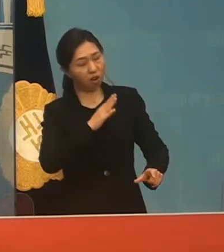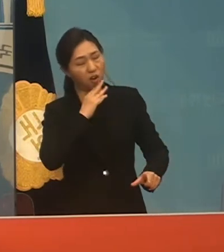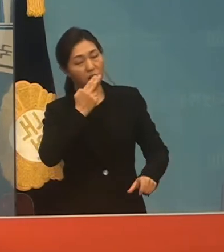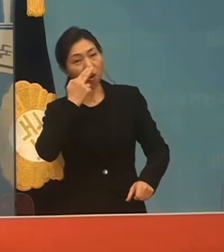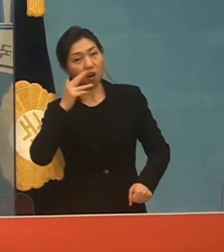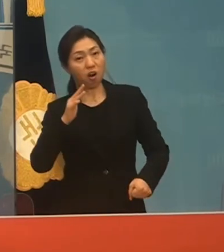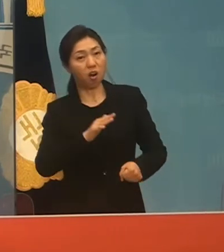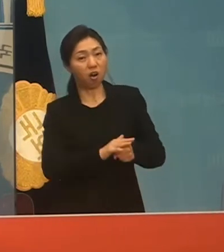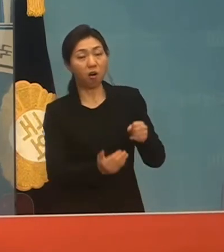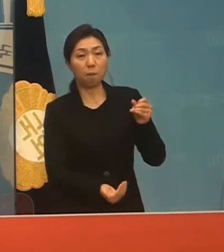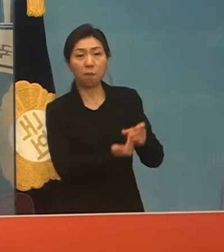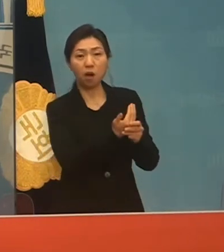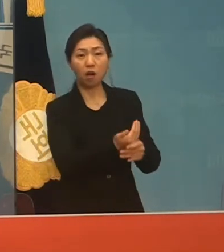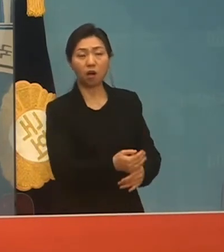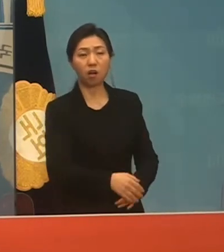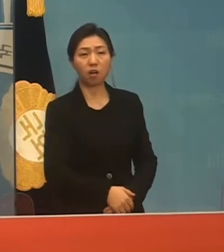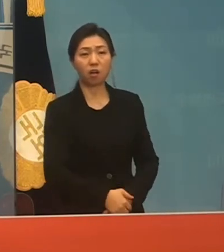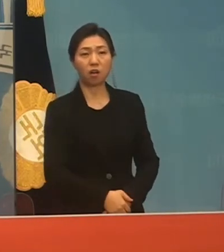올해